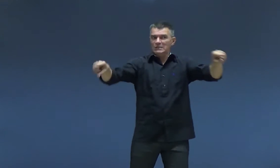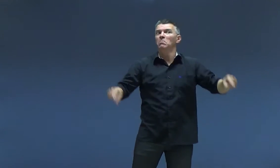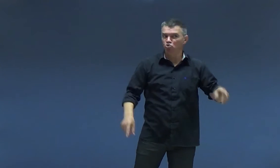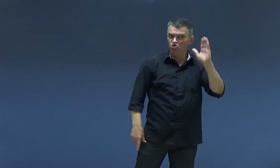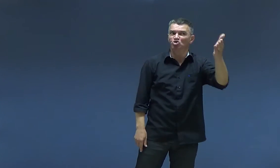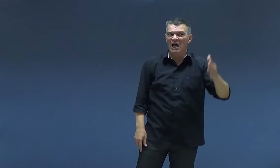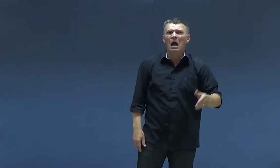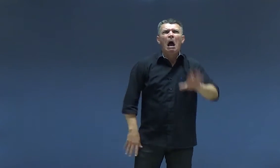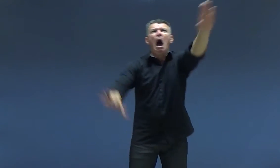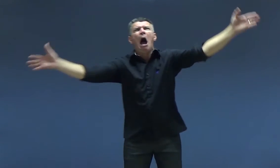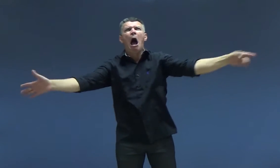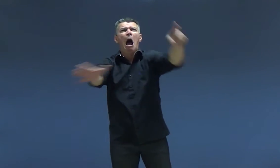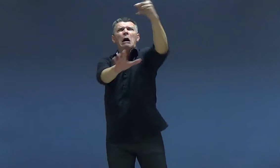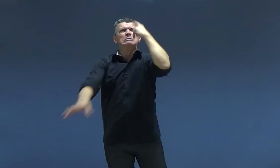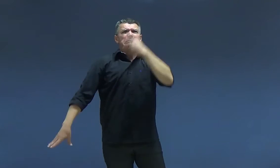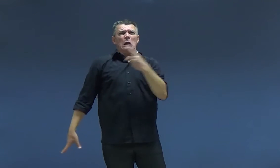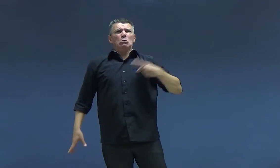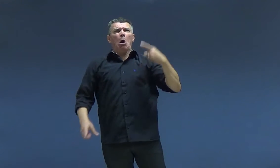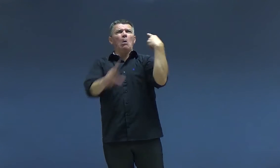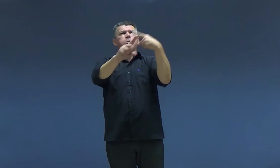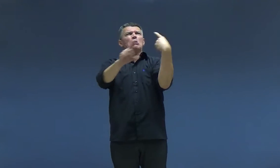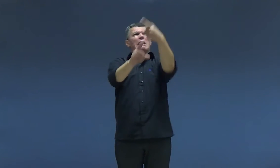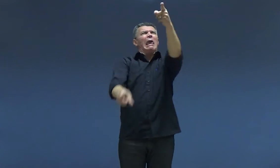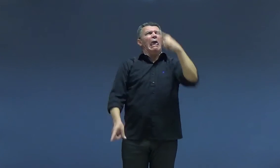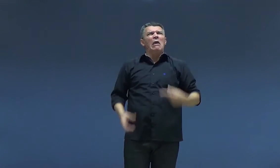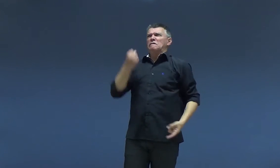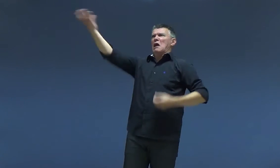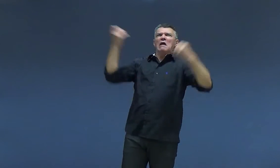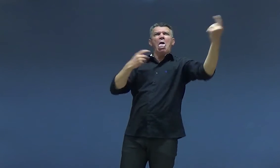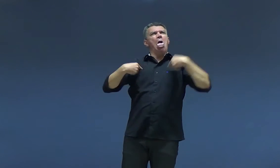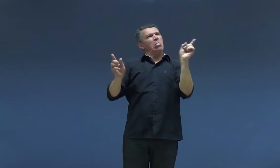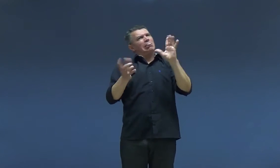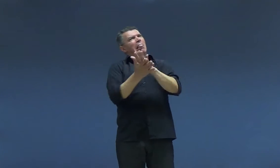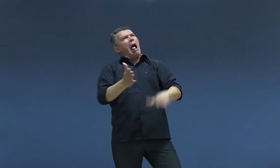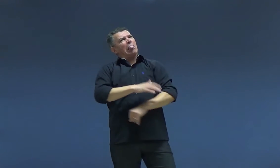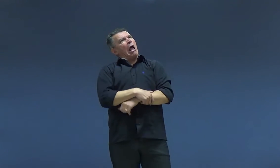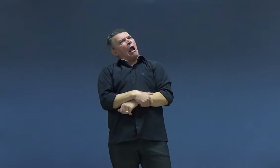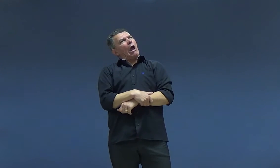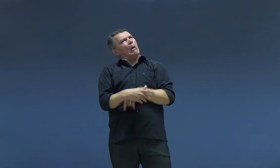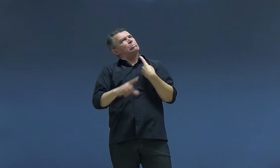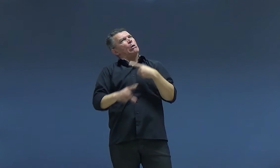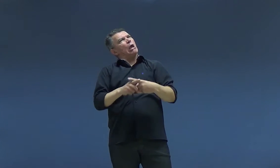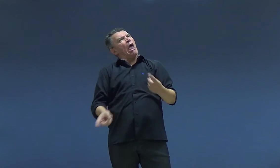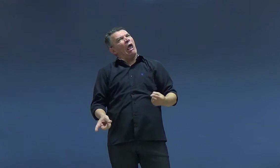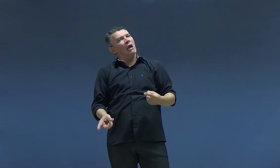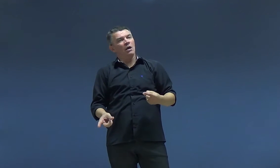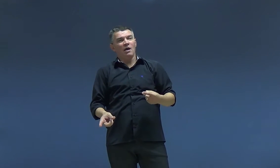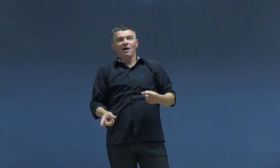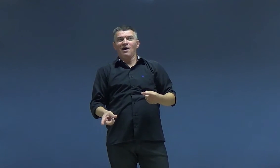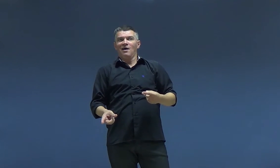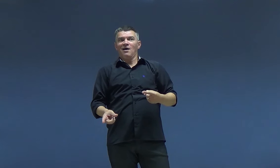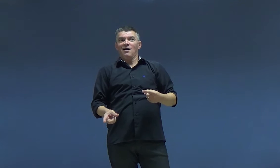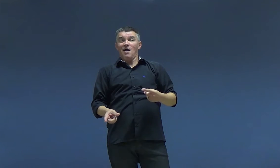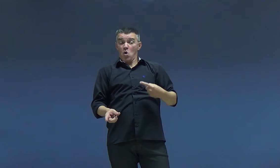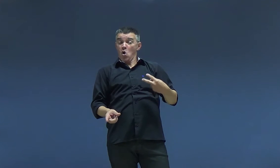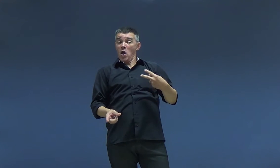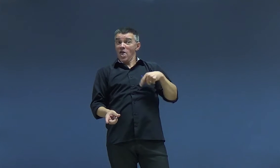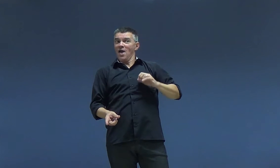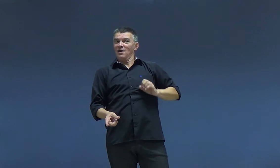Então alguns surdos já reclamaram. É, porque o pastor Salomão, por que você está viajando e eu nada? Como assim?